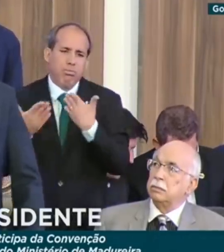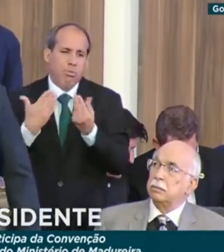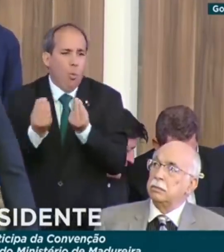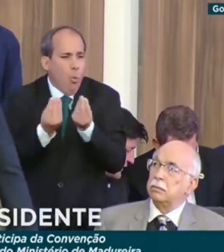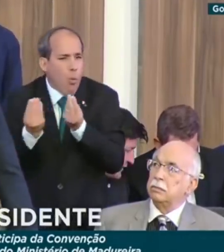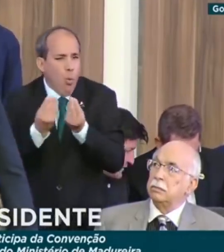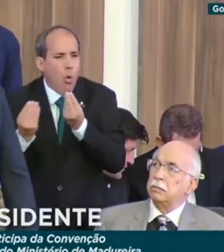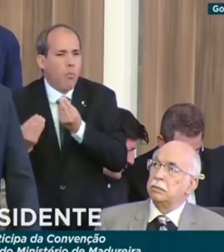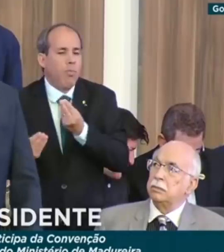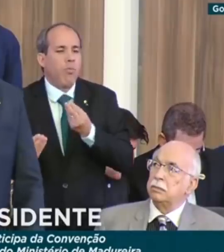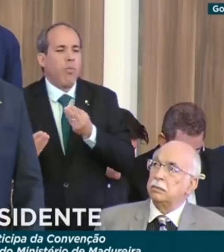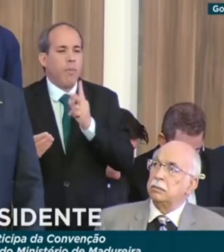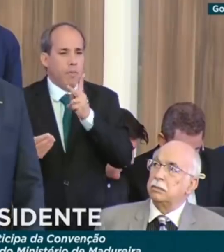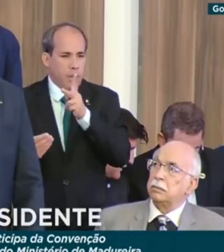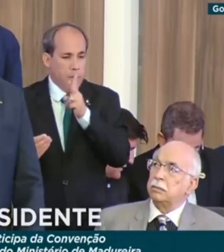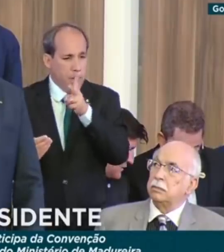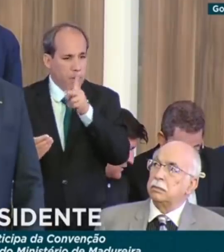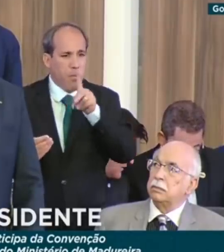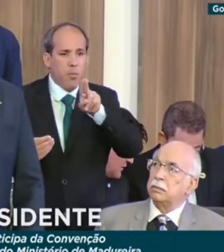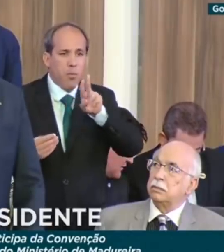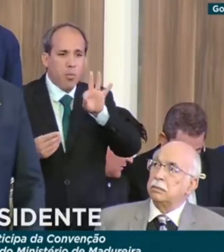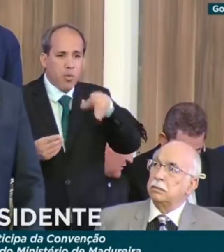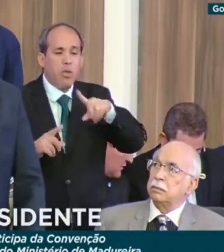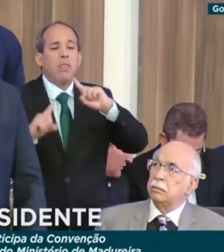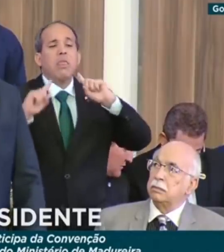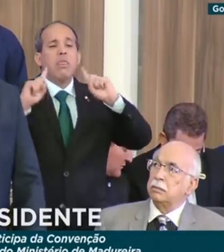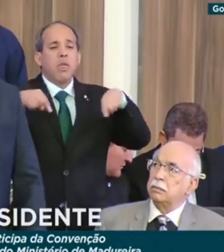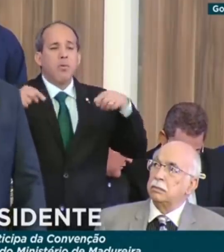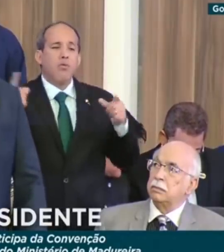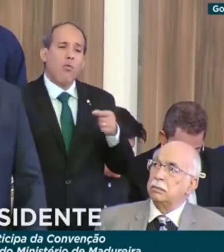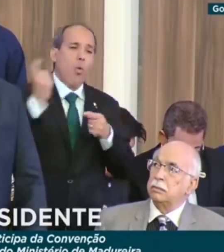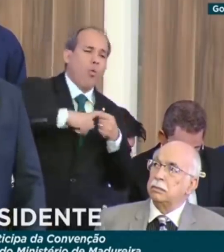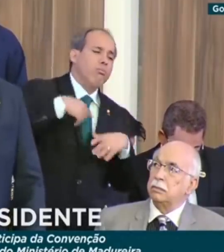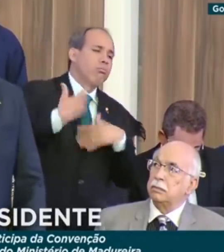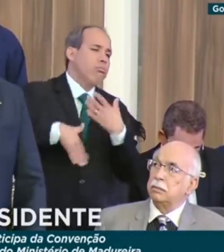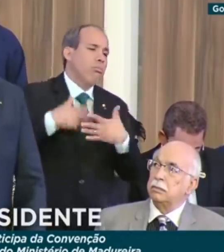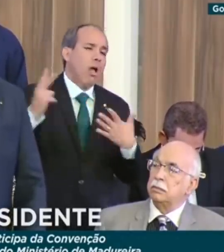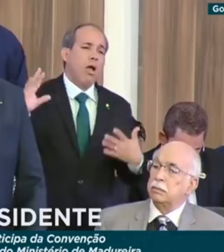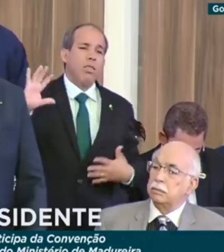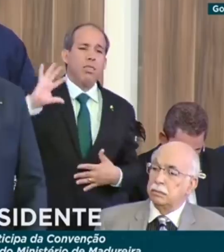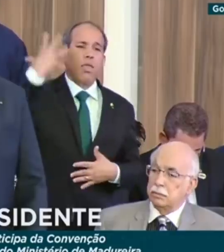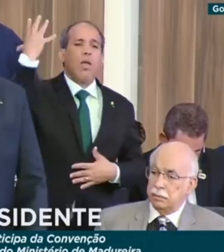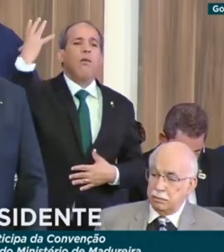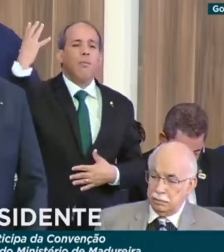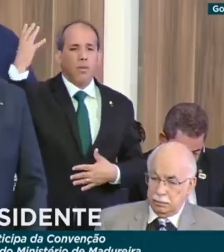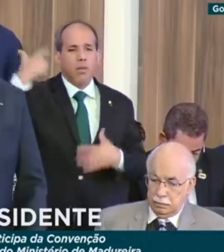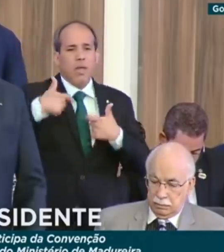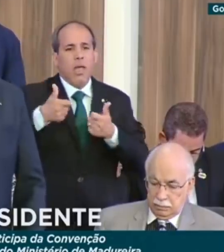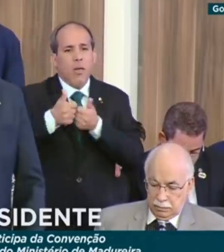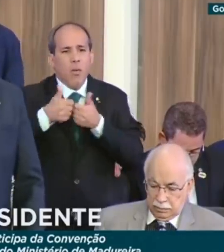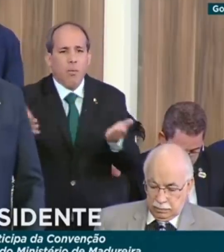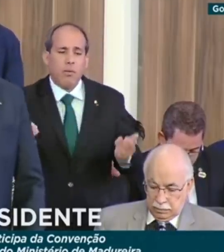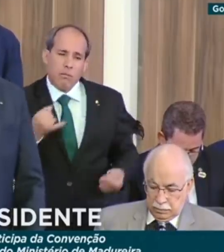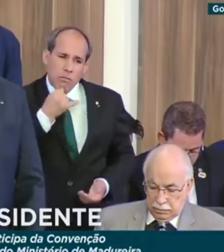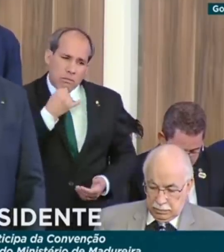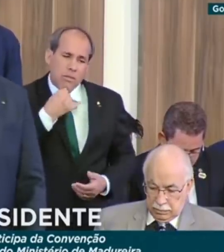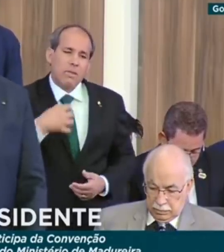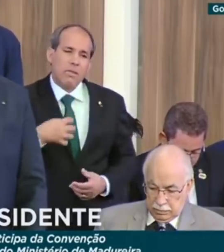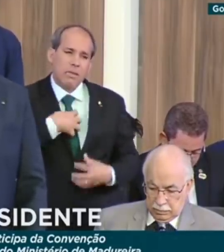Logo depois a guerra eclodiu. Nós lamentamos qualquer morte, qualquer ato de violência,